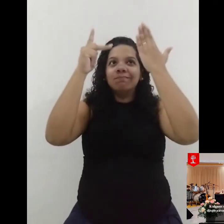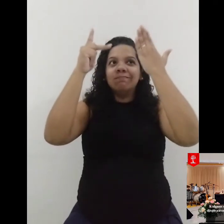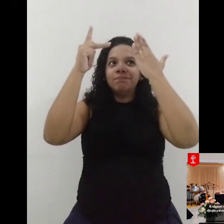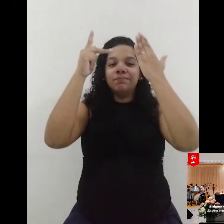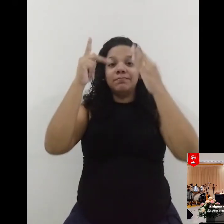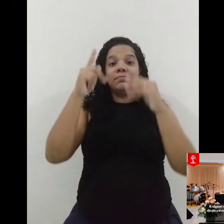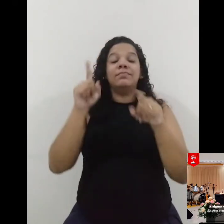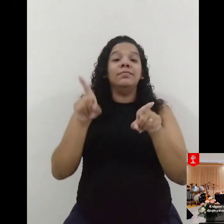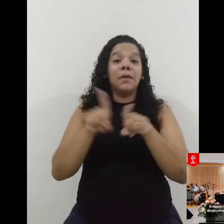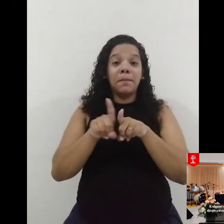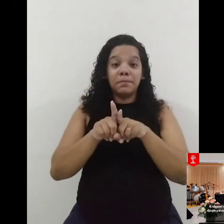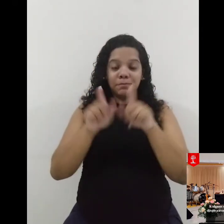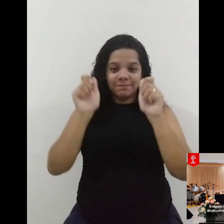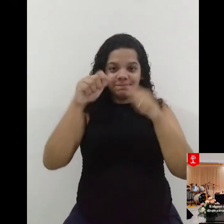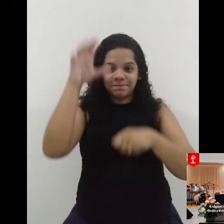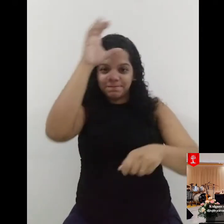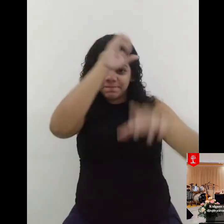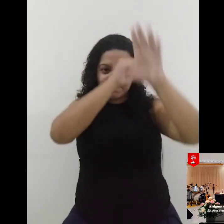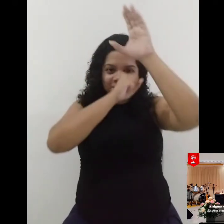bíblica.